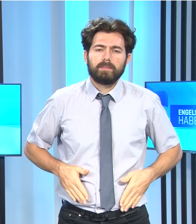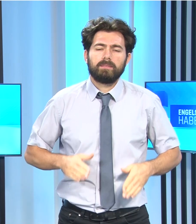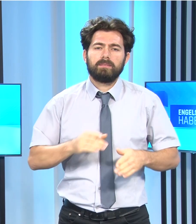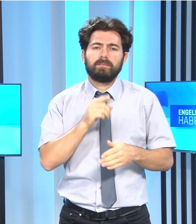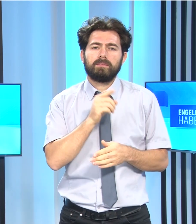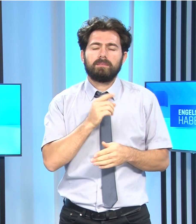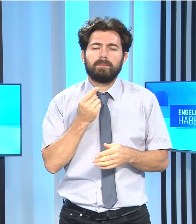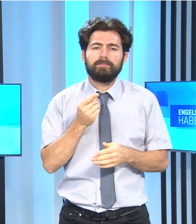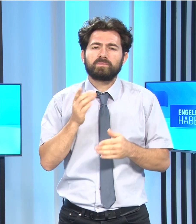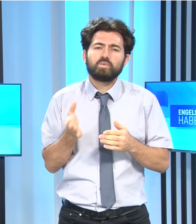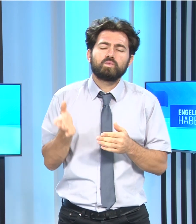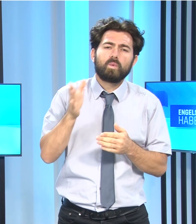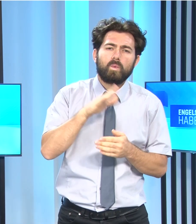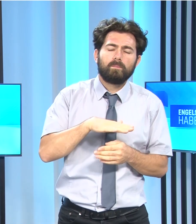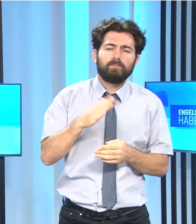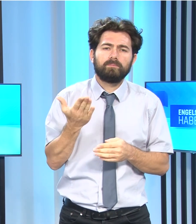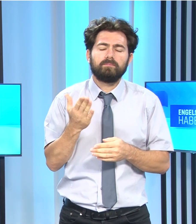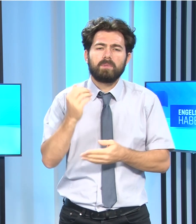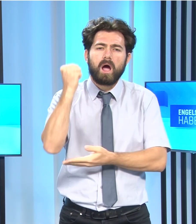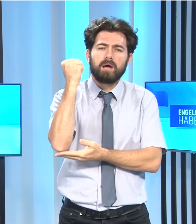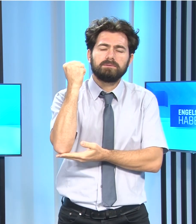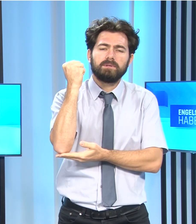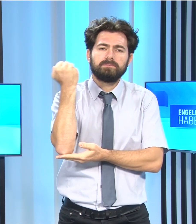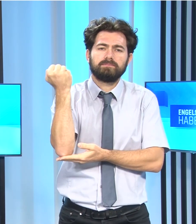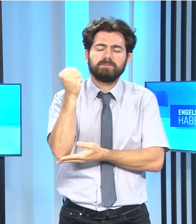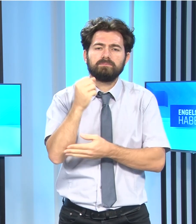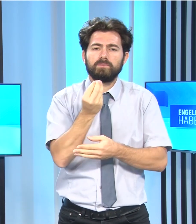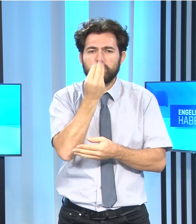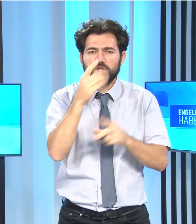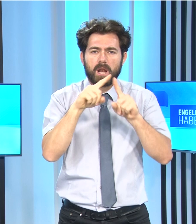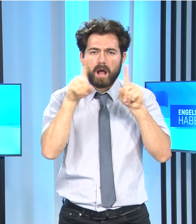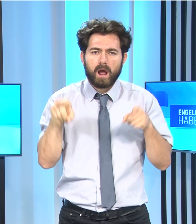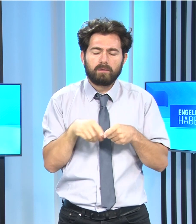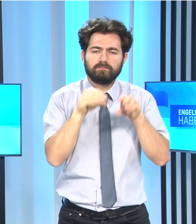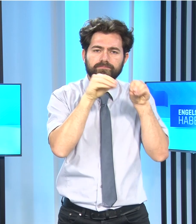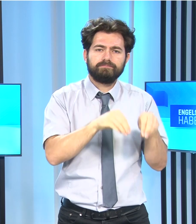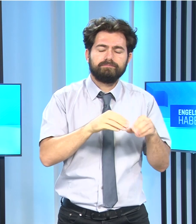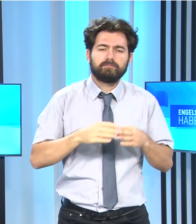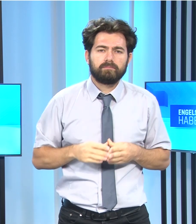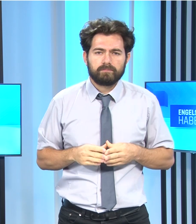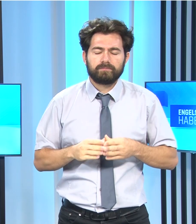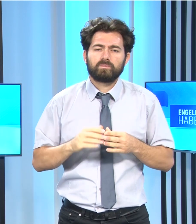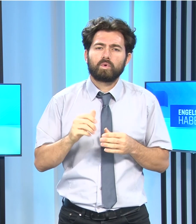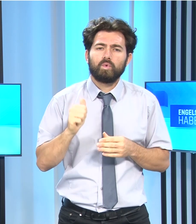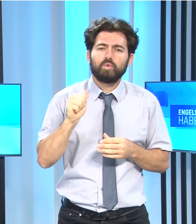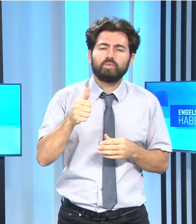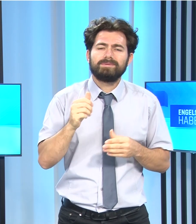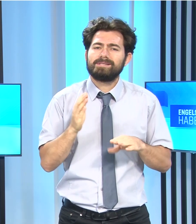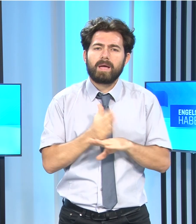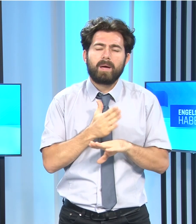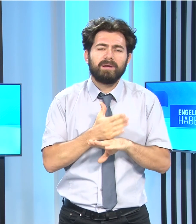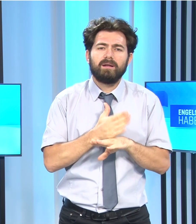törende daha sonra anıta çelenkler sunuldu. Gün